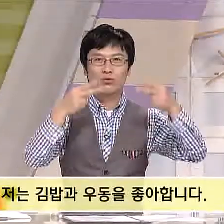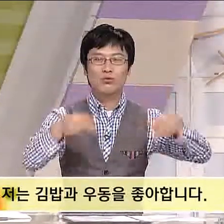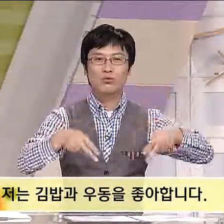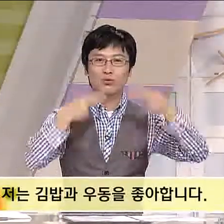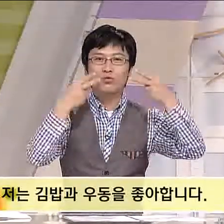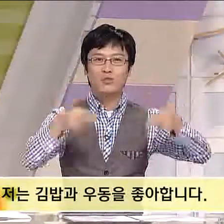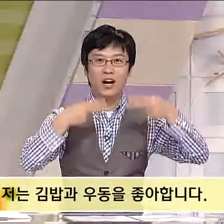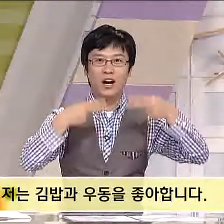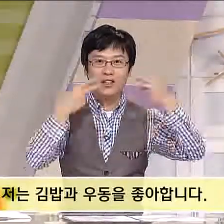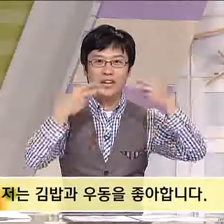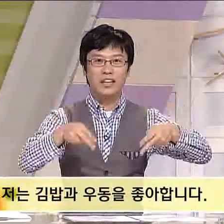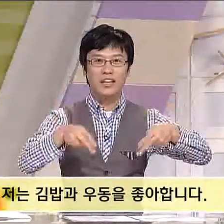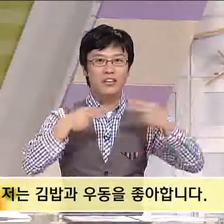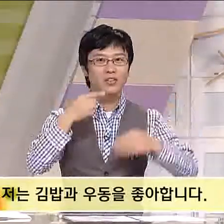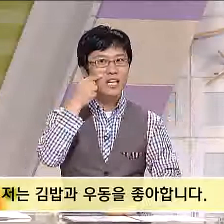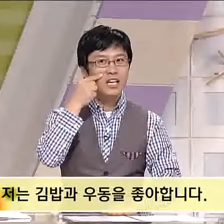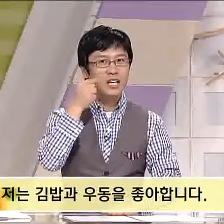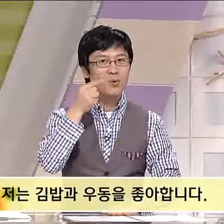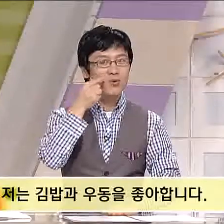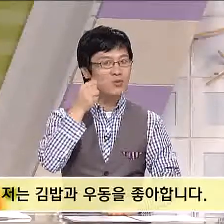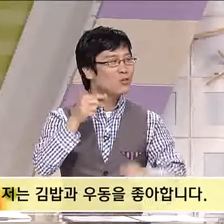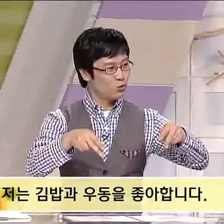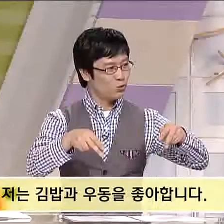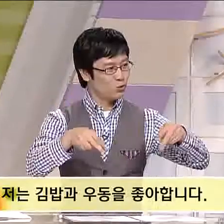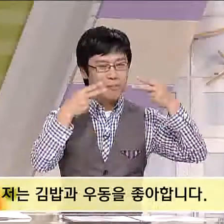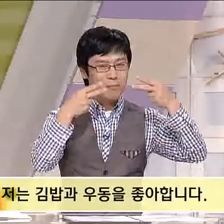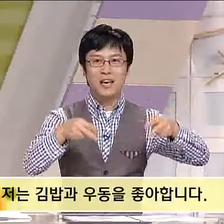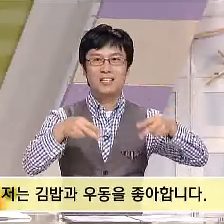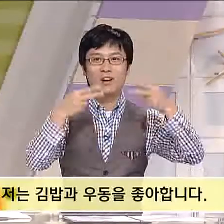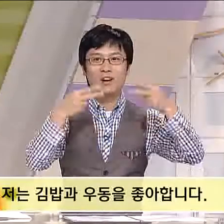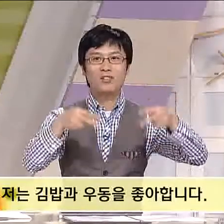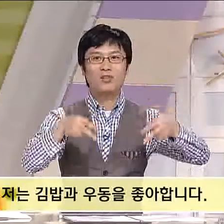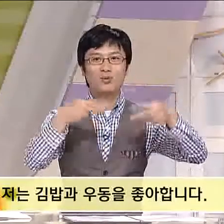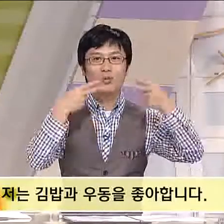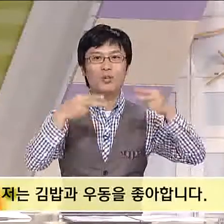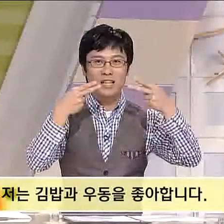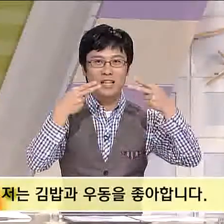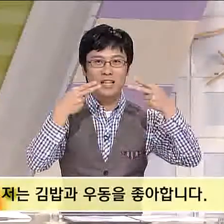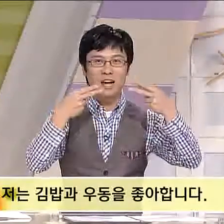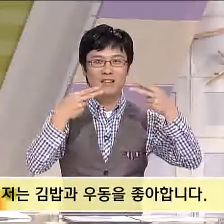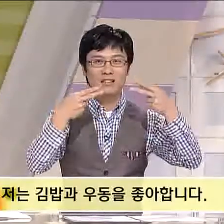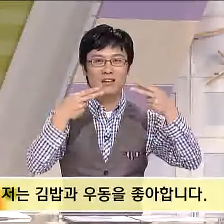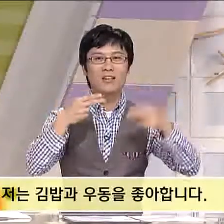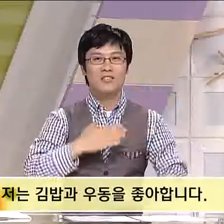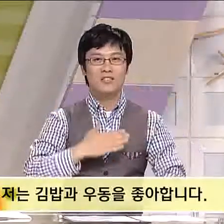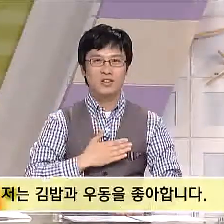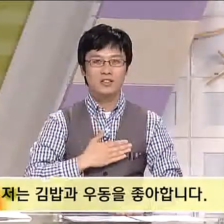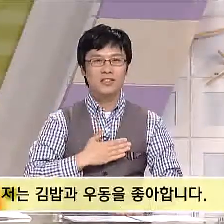국수라는 수화가 되겠네요. 일본 국수 함께 하시면 우동이 됩니다. 그래서 저는